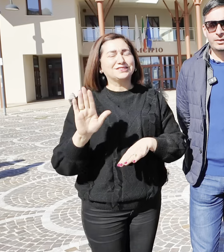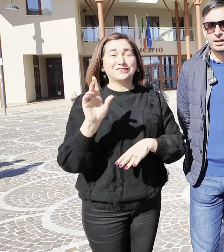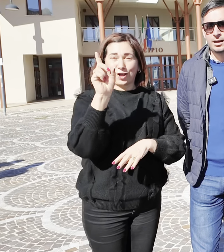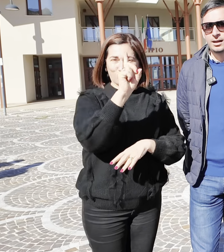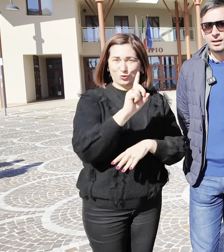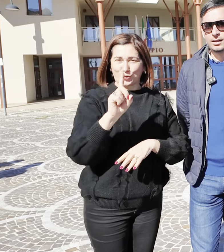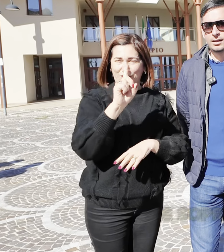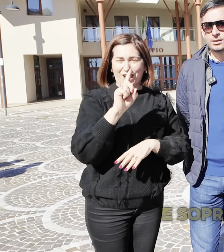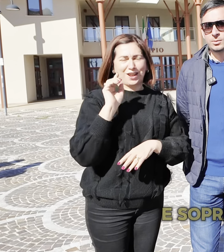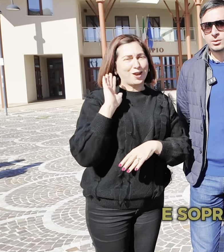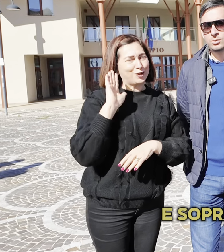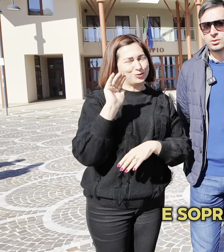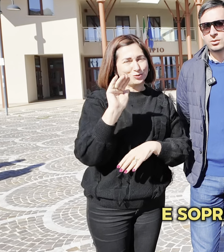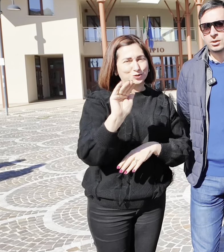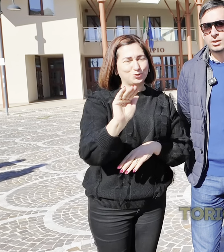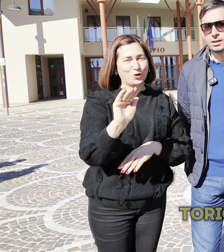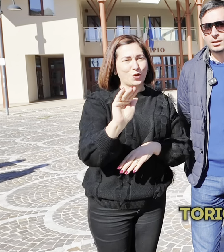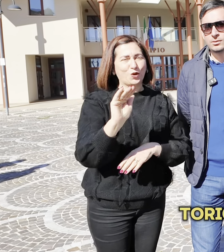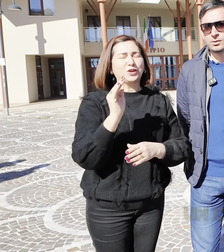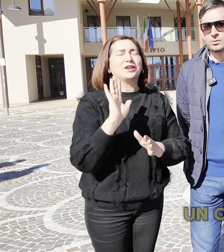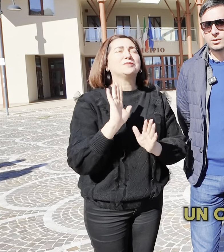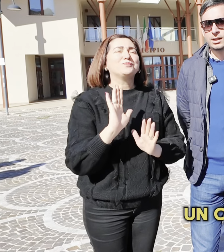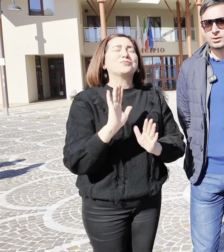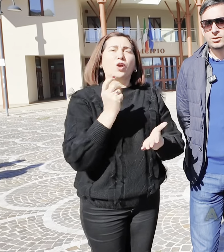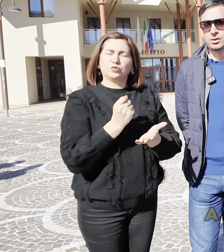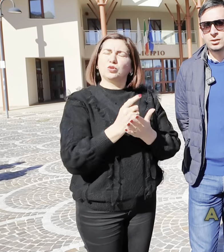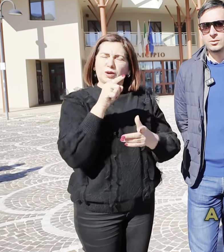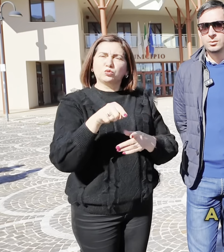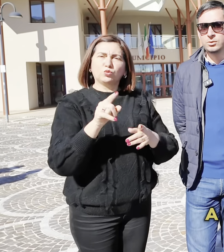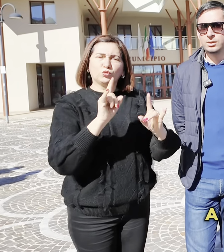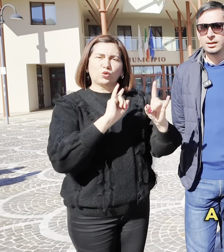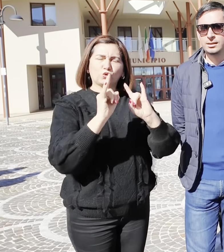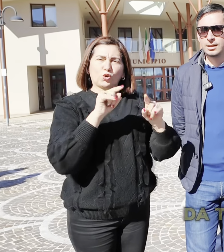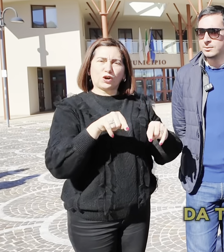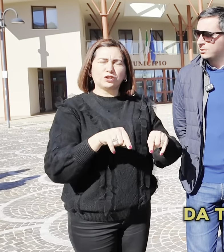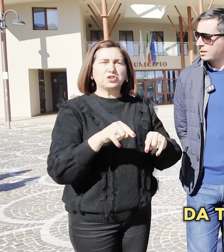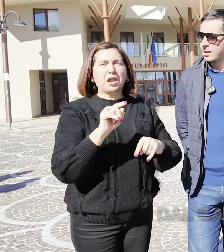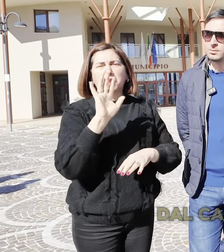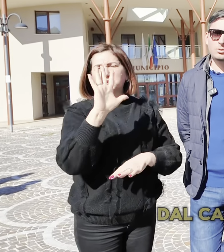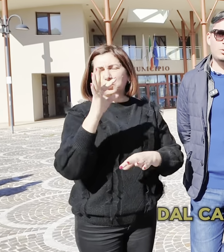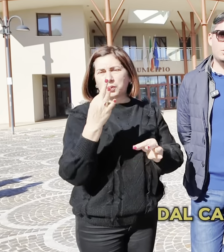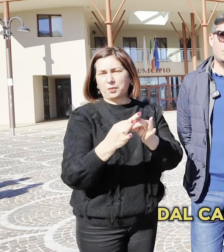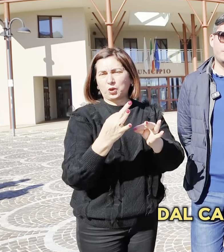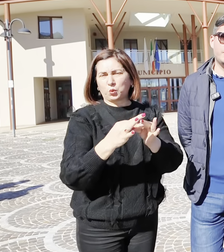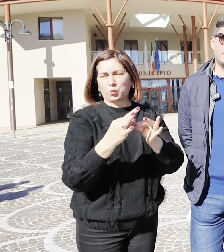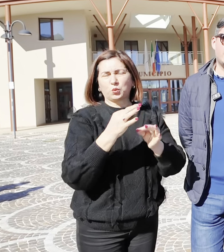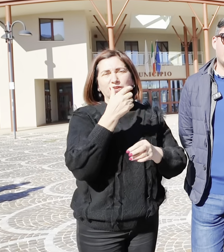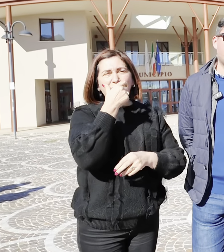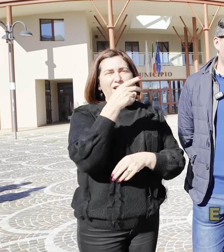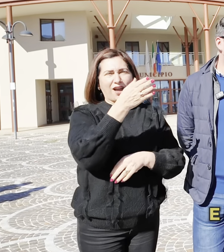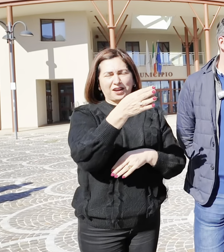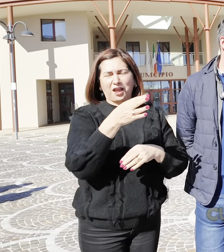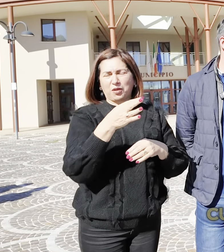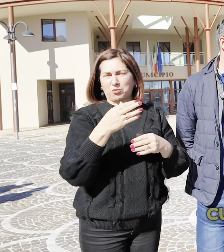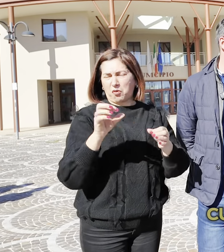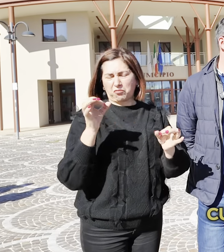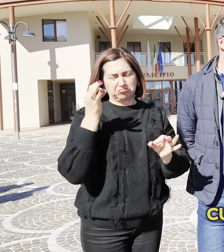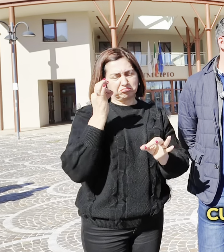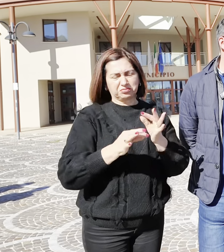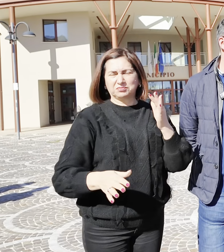giornaliera. E soprattutto Torricella è un comune a 5 minuti da Teramo, dal capoluogo, e per